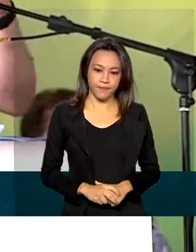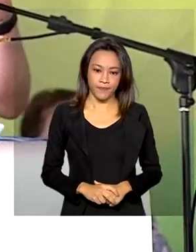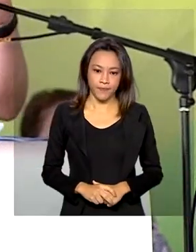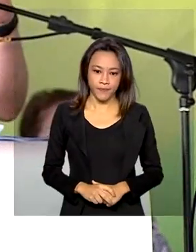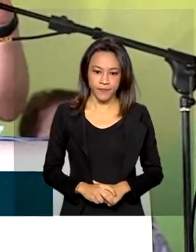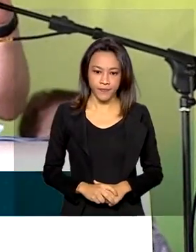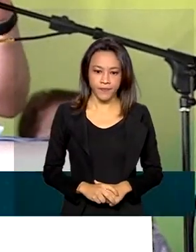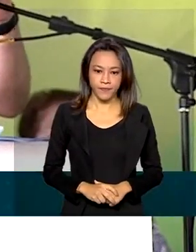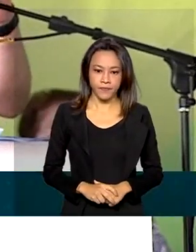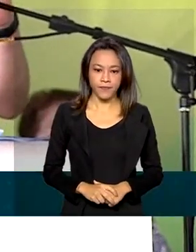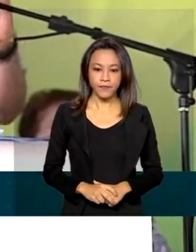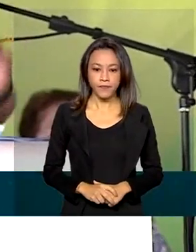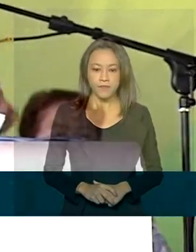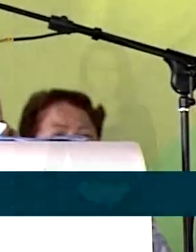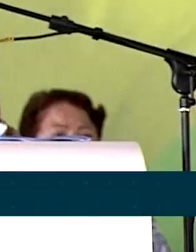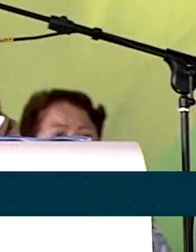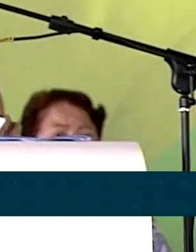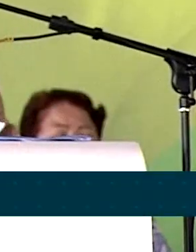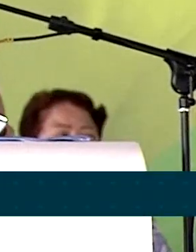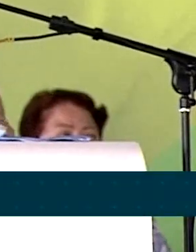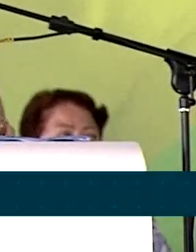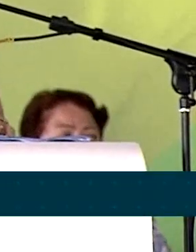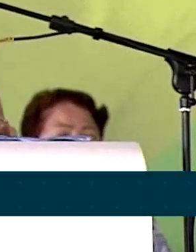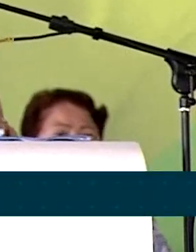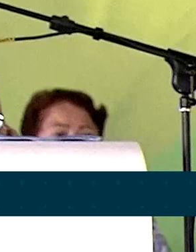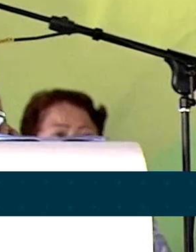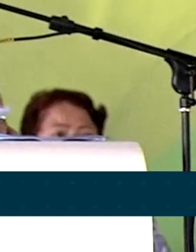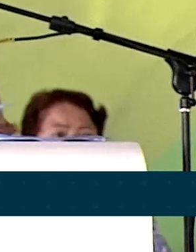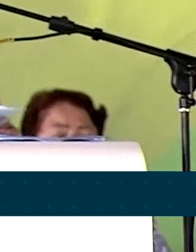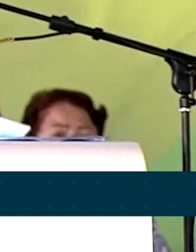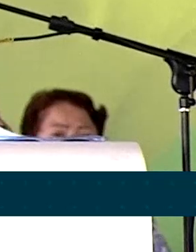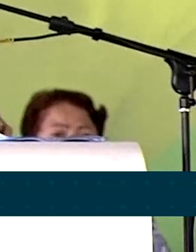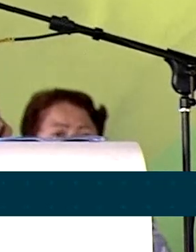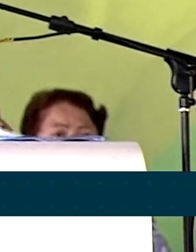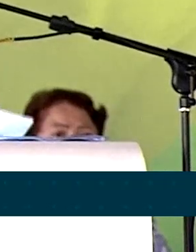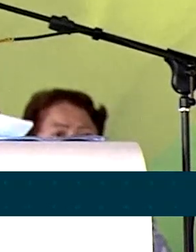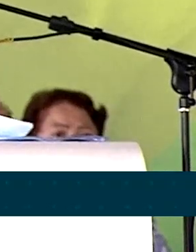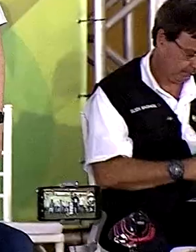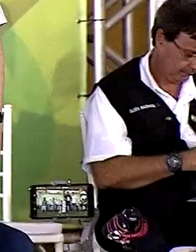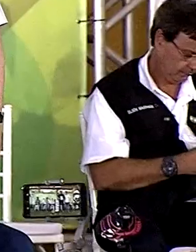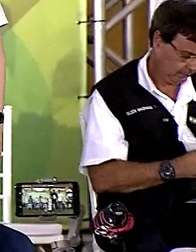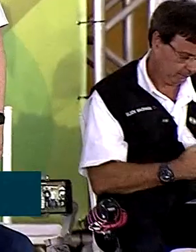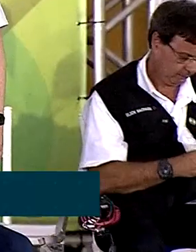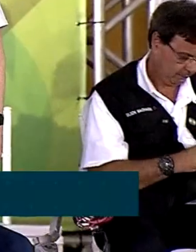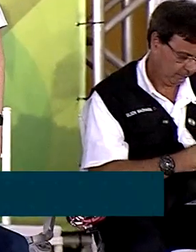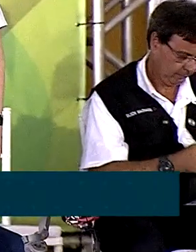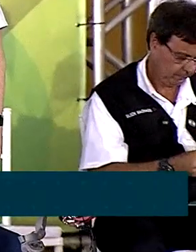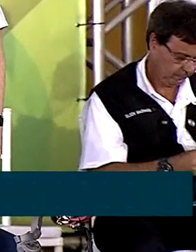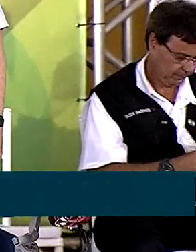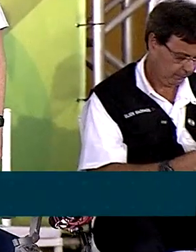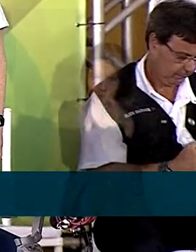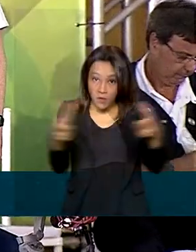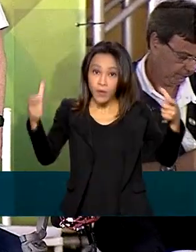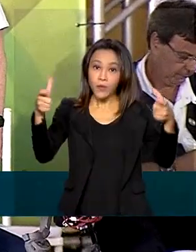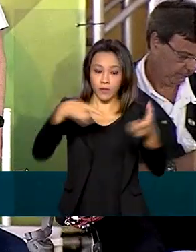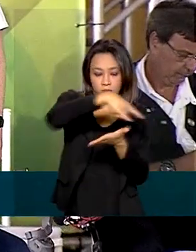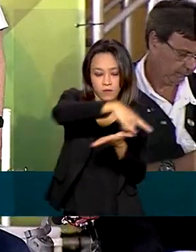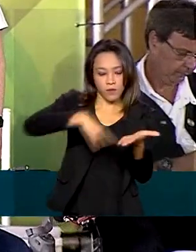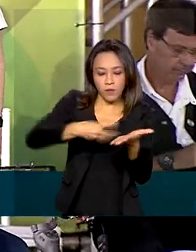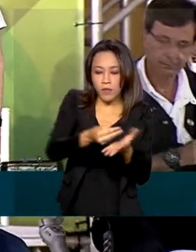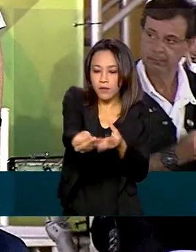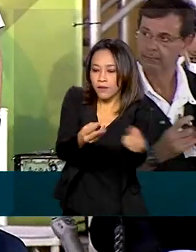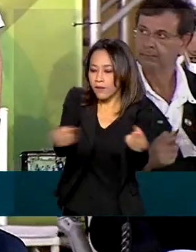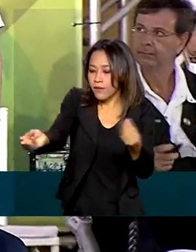famílias assentadas nos diversos assentamentos espalhados em todo o Brasil. A maioria dos títulos entregues